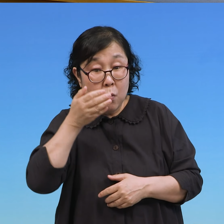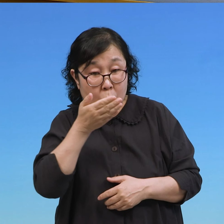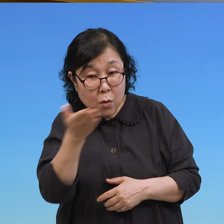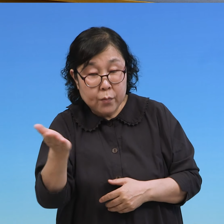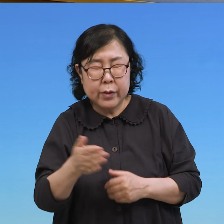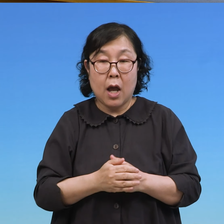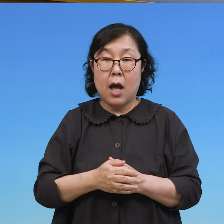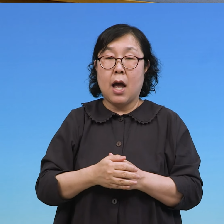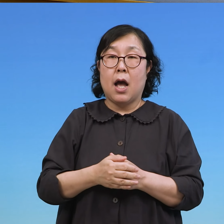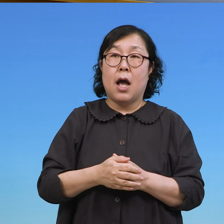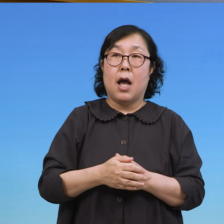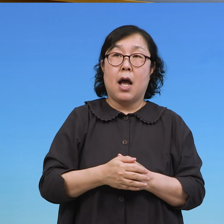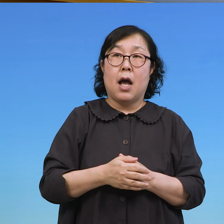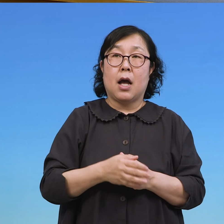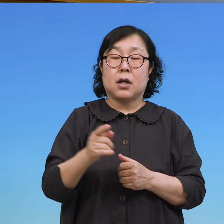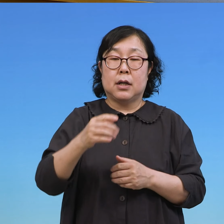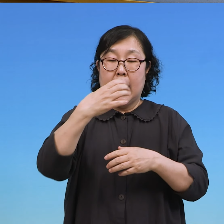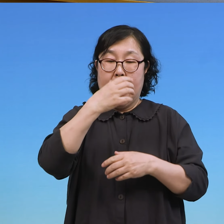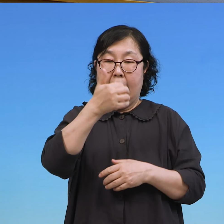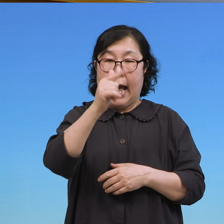중에 하나가 권태감입니다.